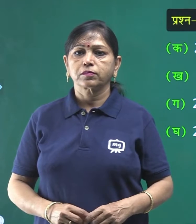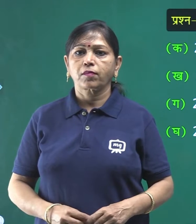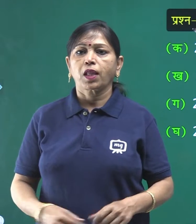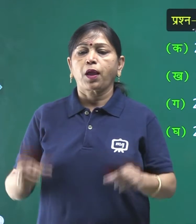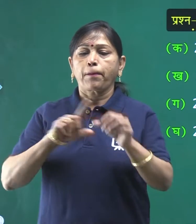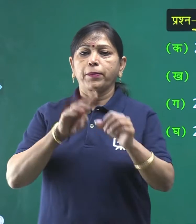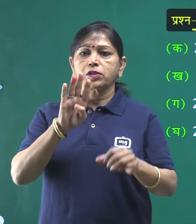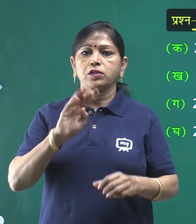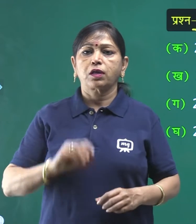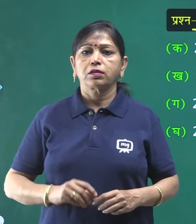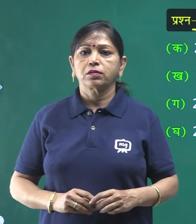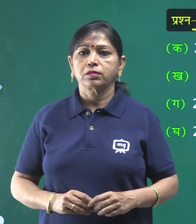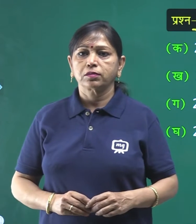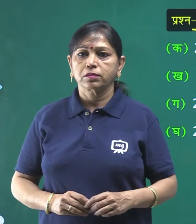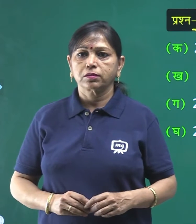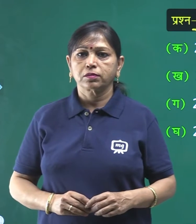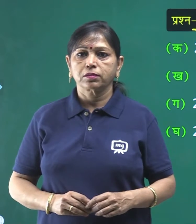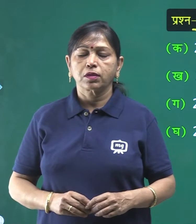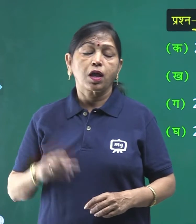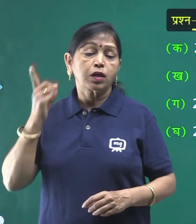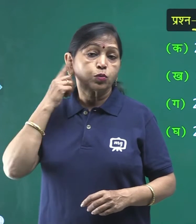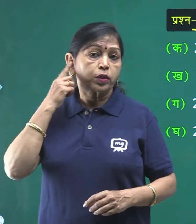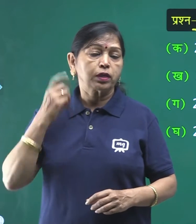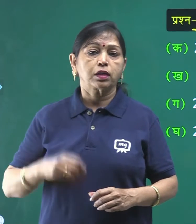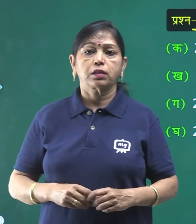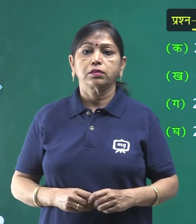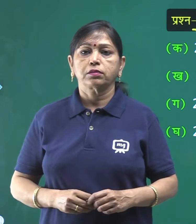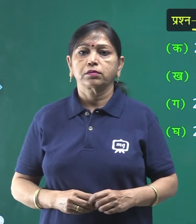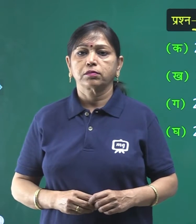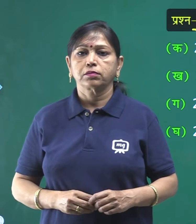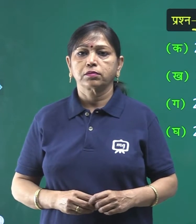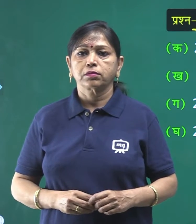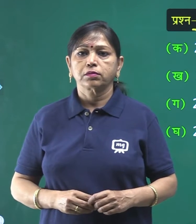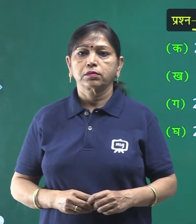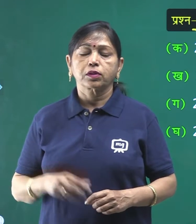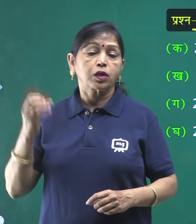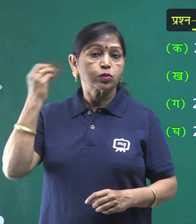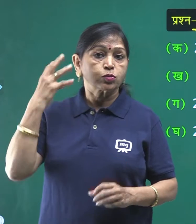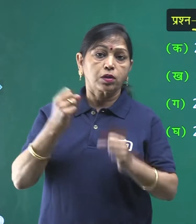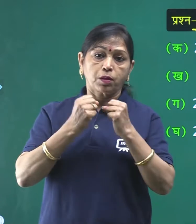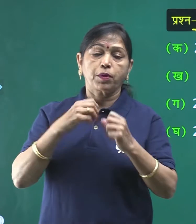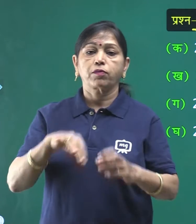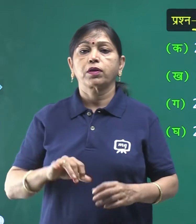प्रश्न 4 ध्वनि की श्रव्यता प्रयास है।